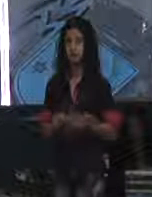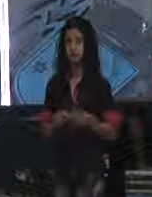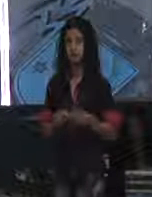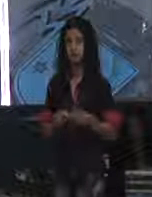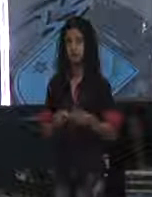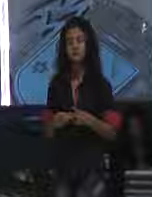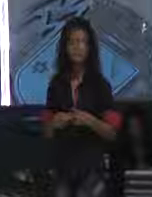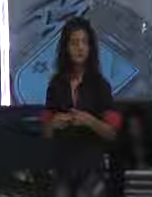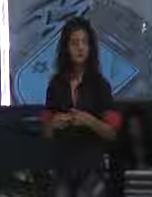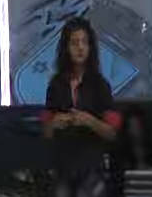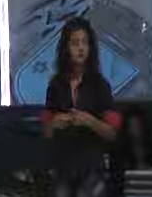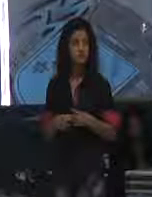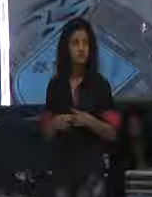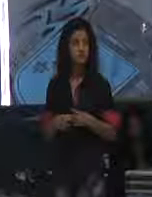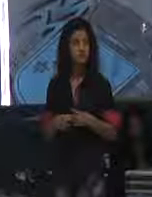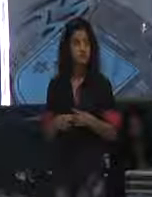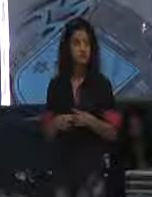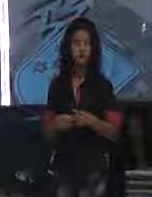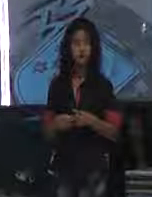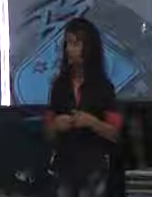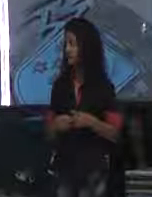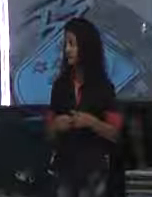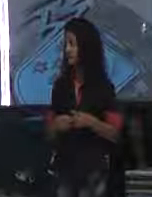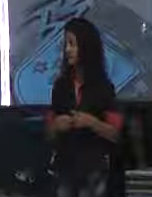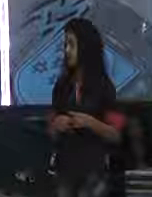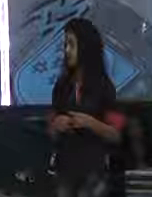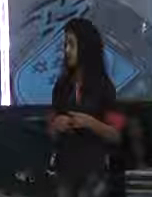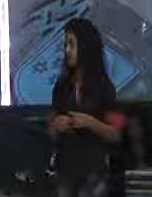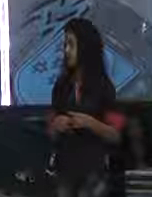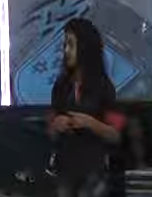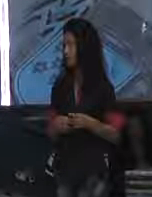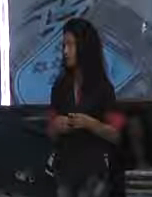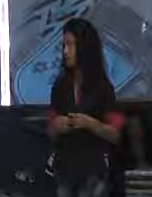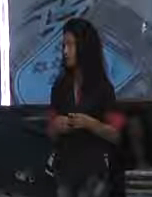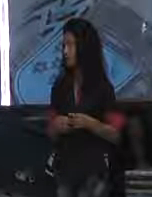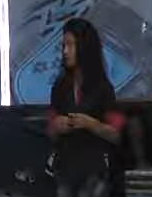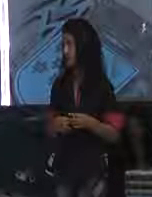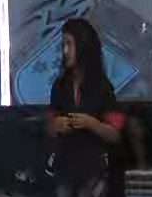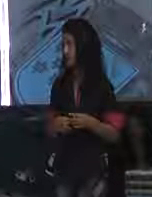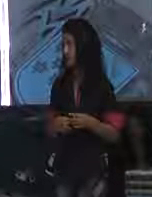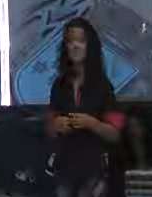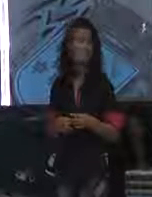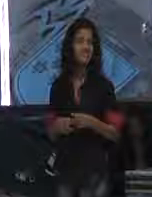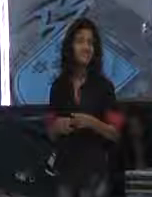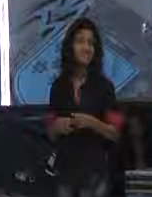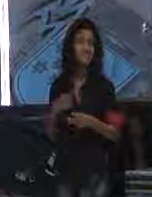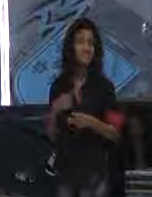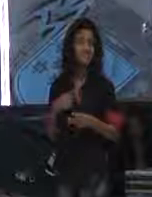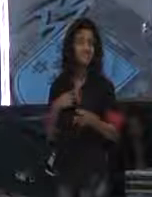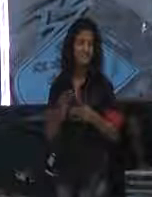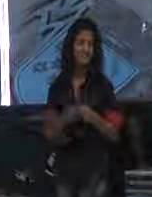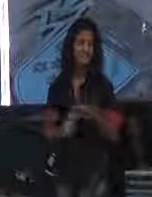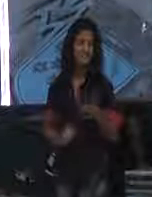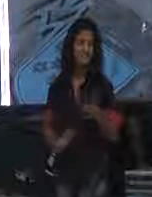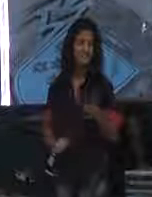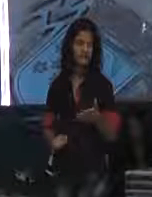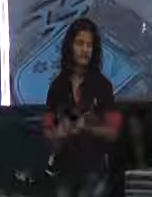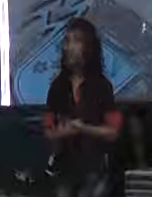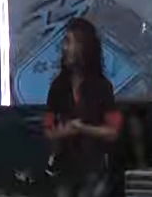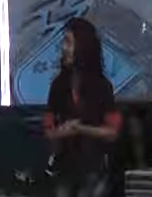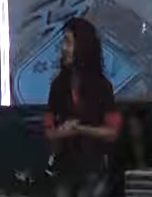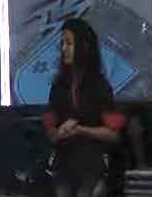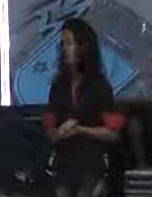nós recebemos, não sei se a senhora prefere ir respondendo, então, ok. Então só são as 20 coisas aqui,